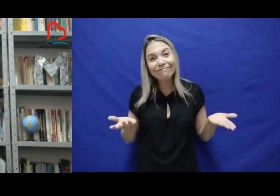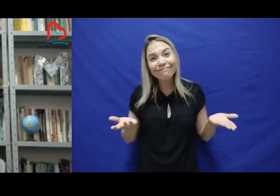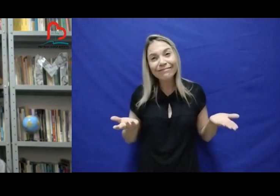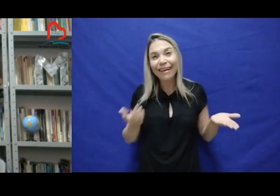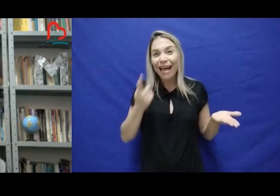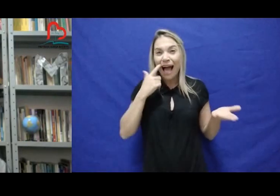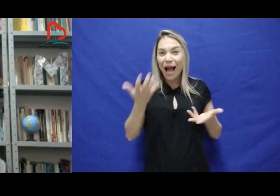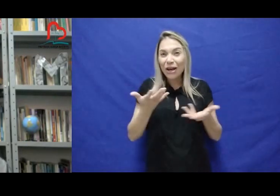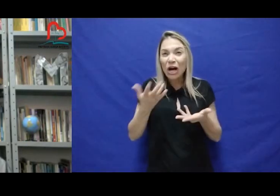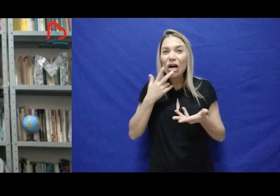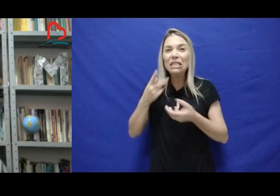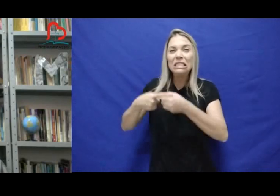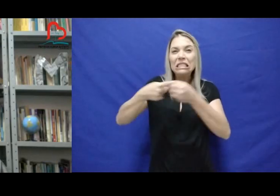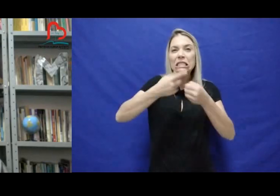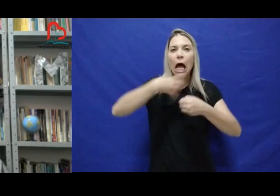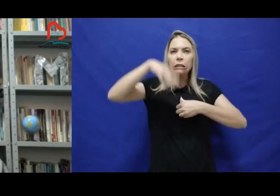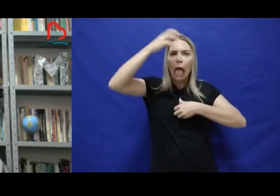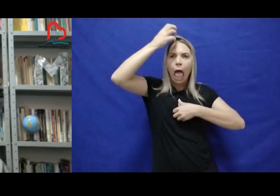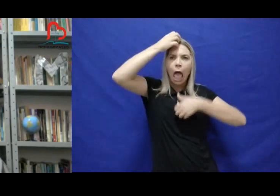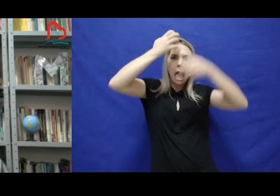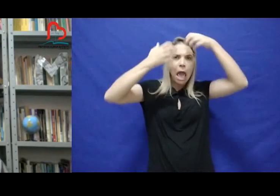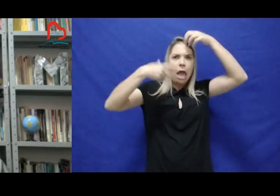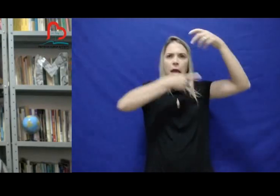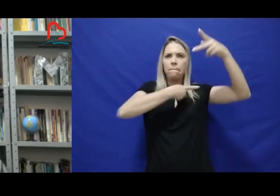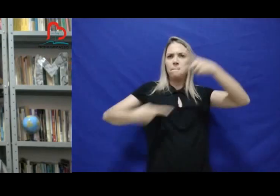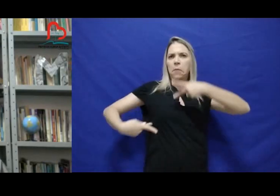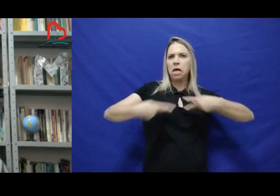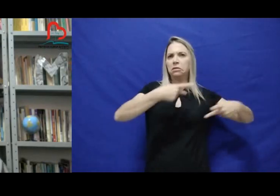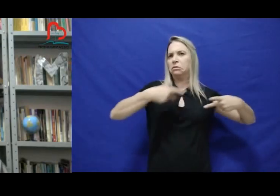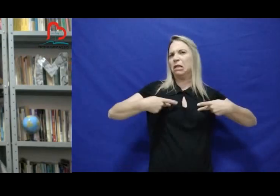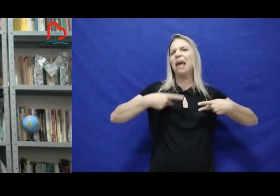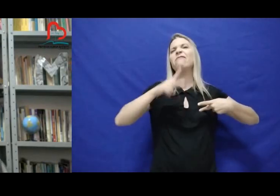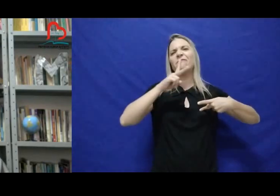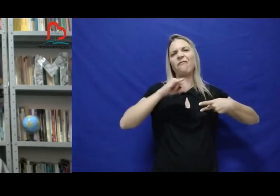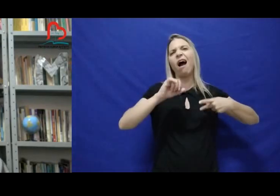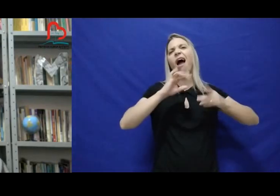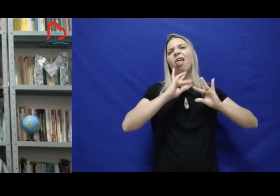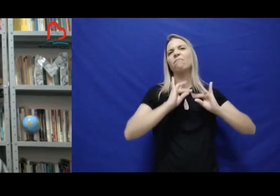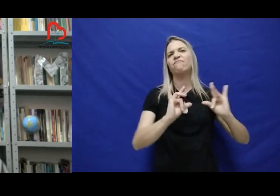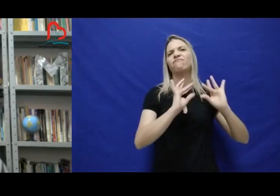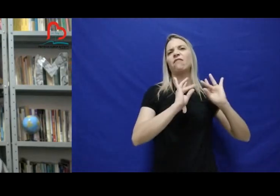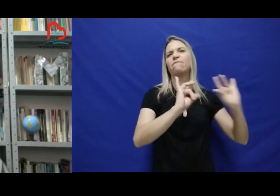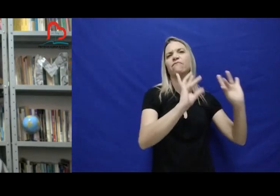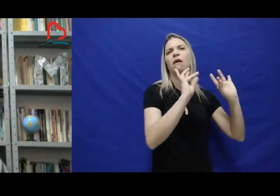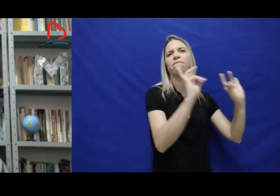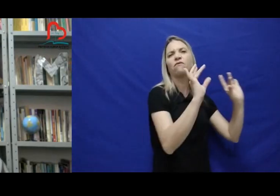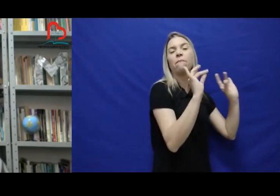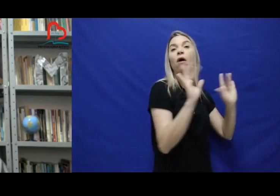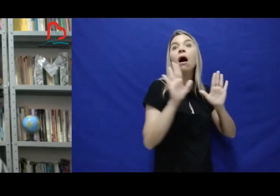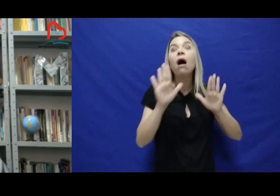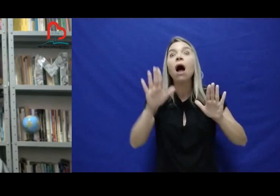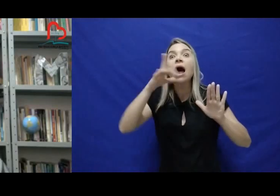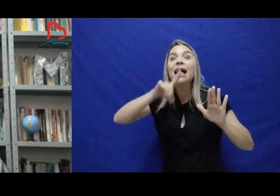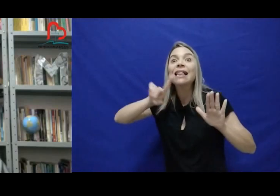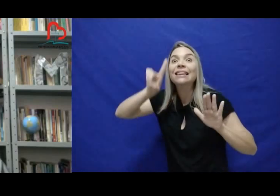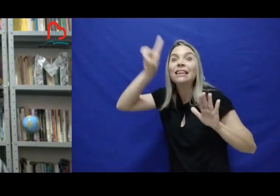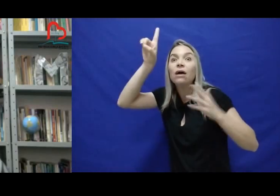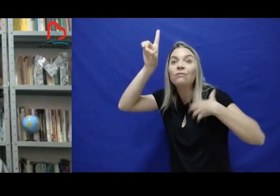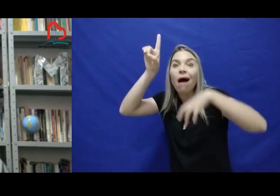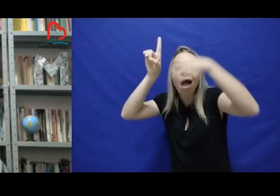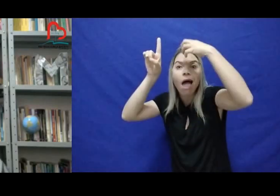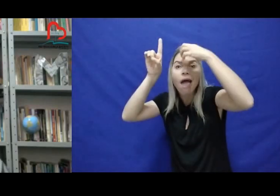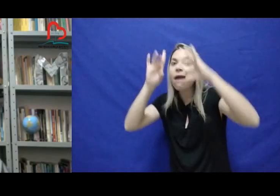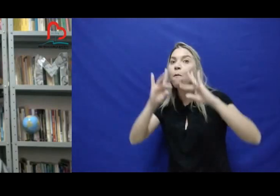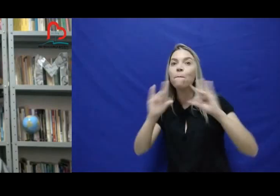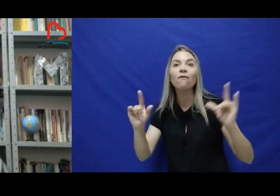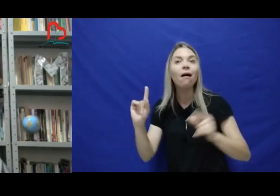já entraram em colapso, ou um dia passarão. Com a volta do Senhor Jesus, os reinos desse mundo serão suplantados por